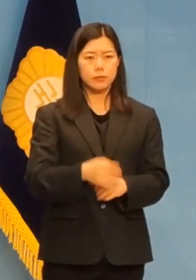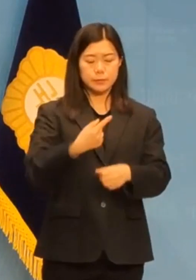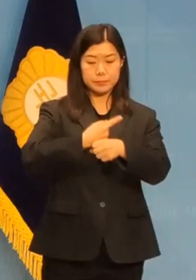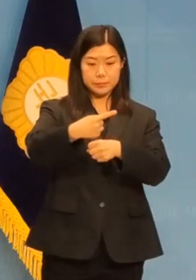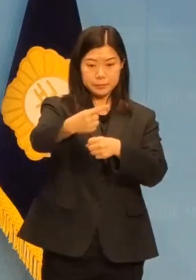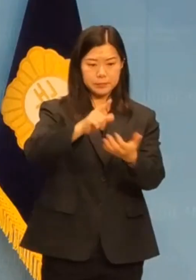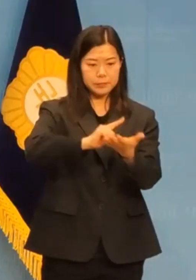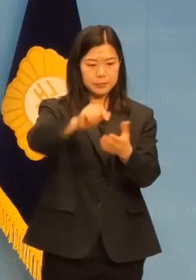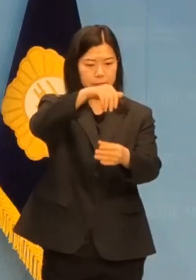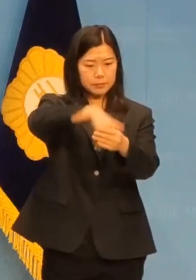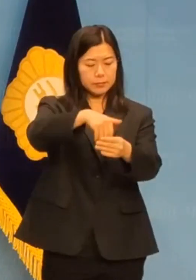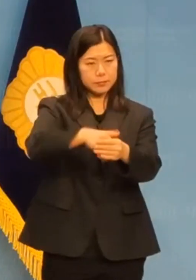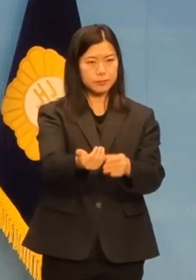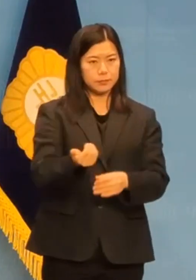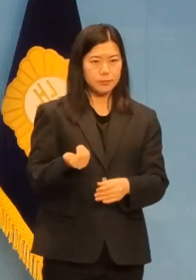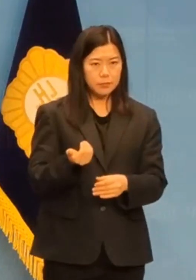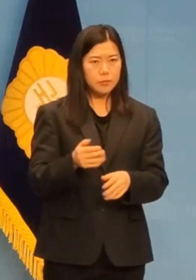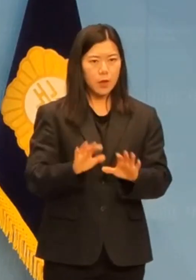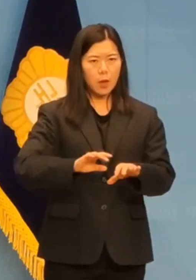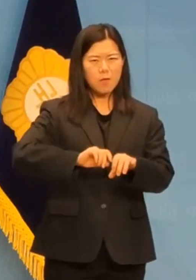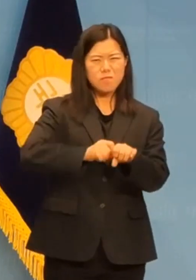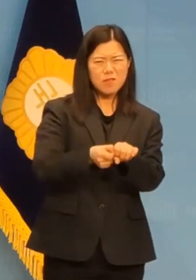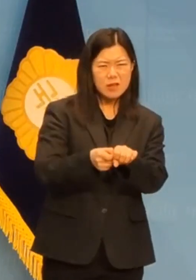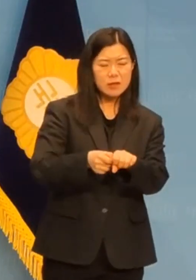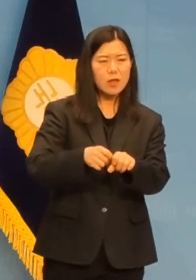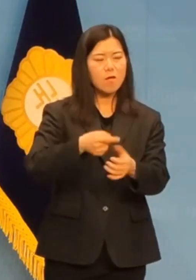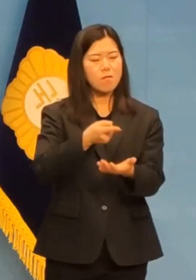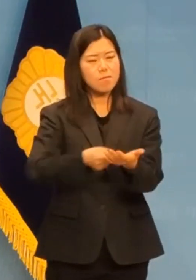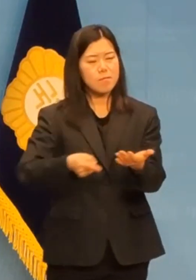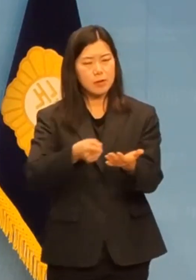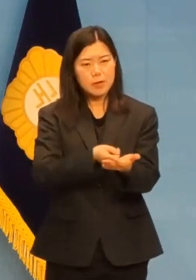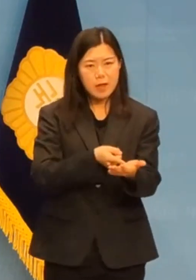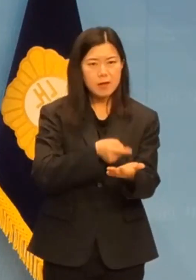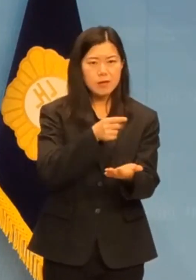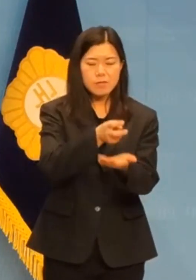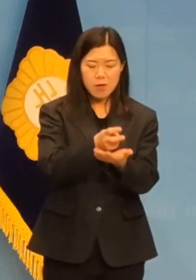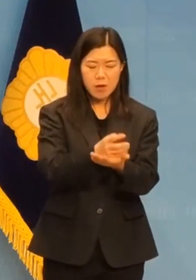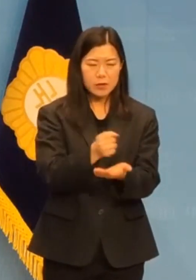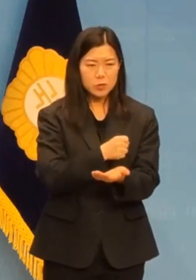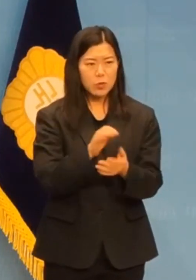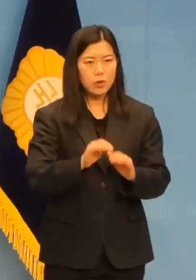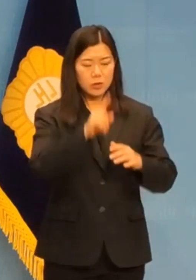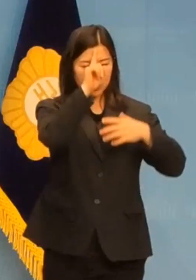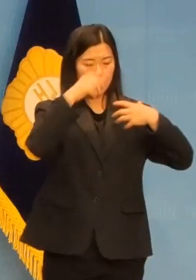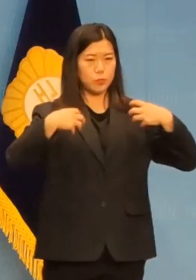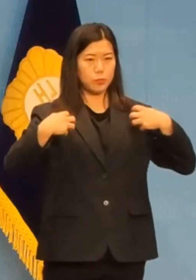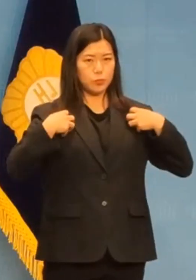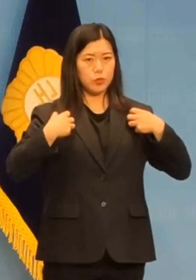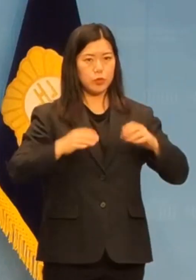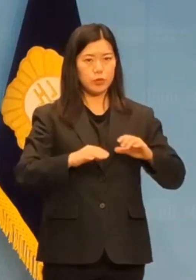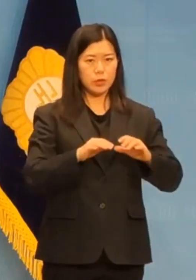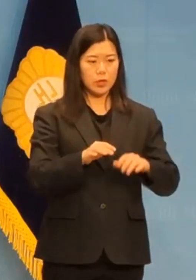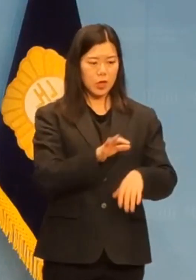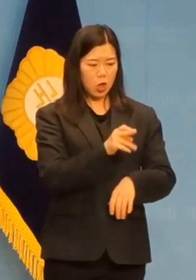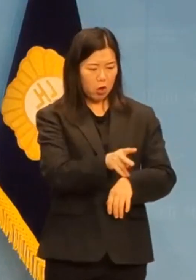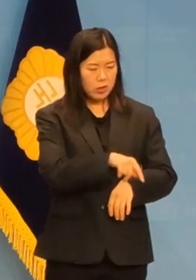내년 지방선거를 앞두고 징벌적 손해배상 제도를 앞세워 정부와